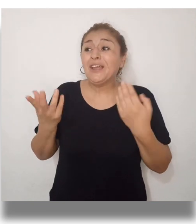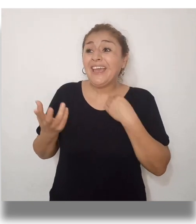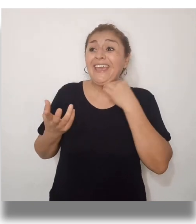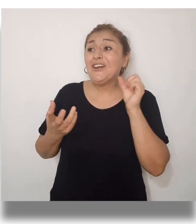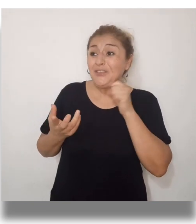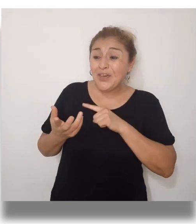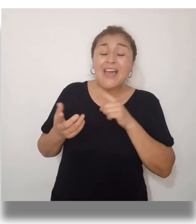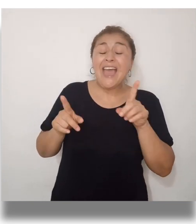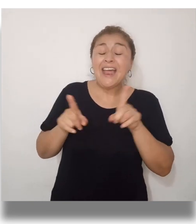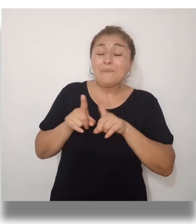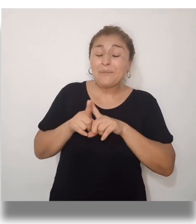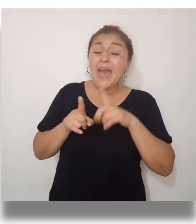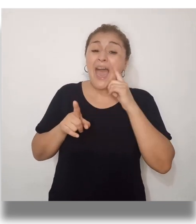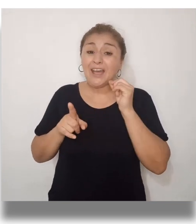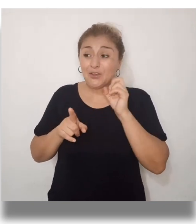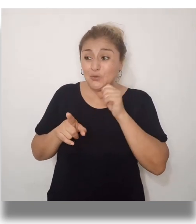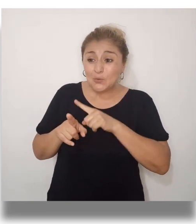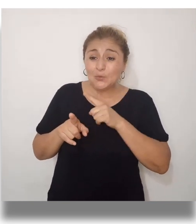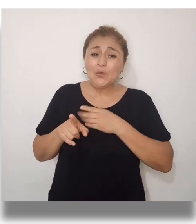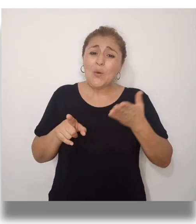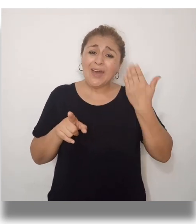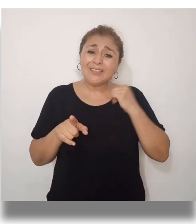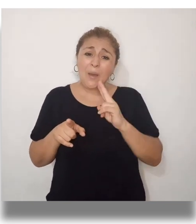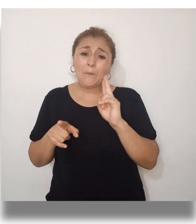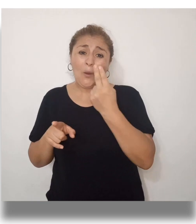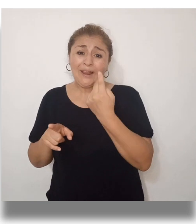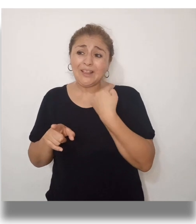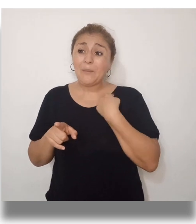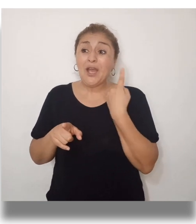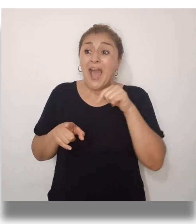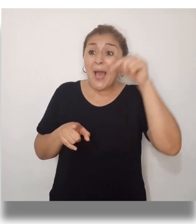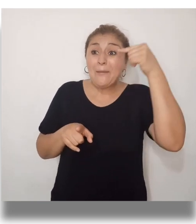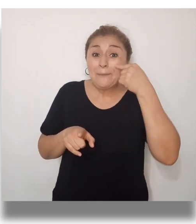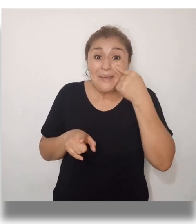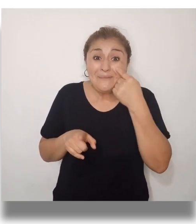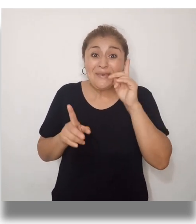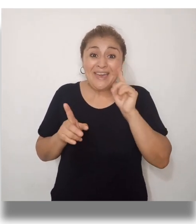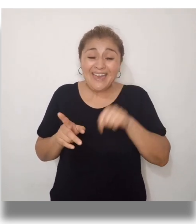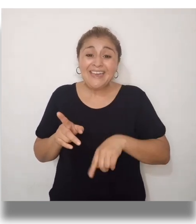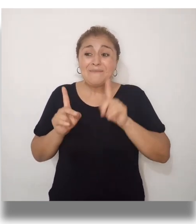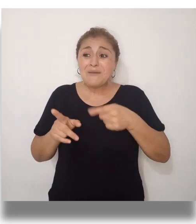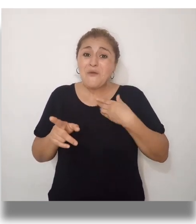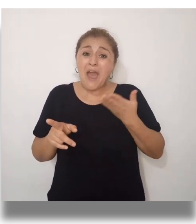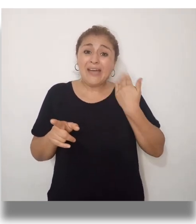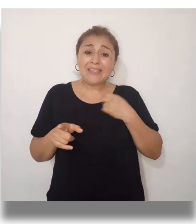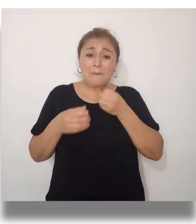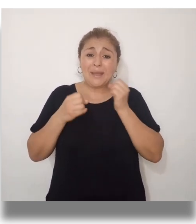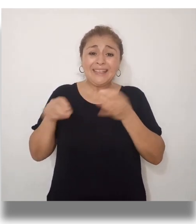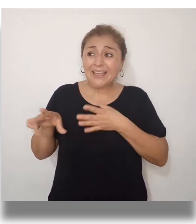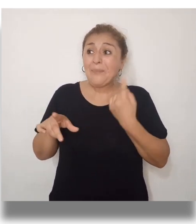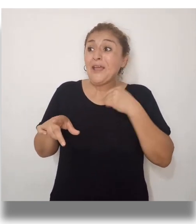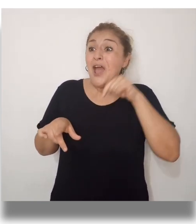porque este tu hermano era muerto y ha revivido se había perdido